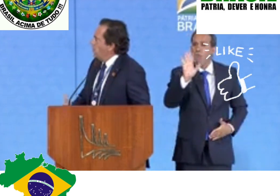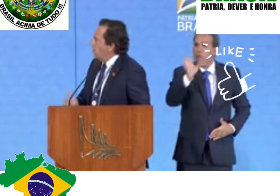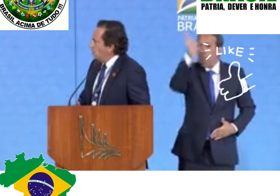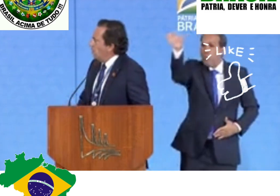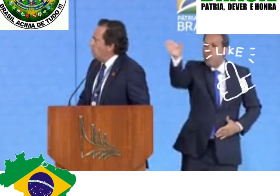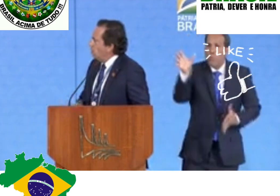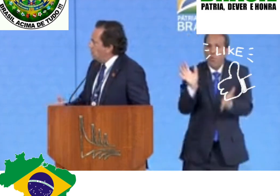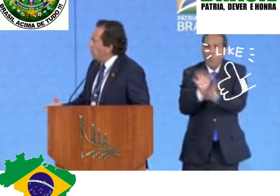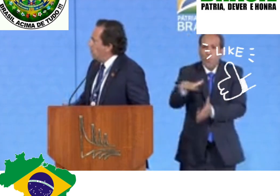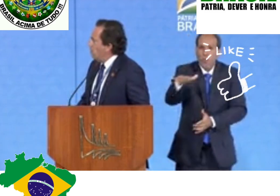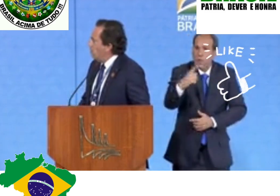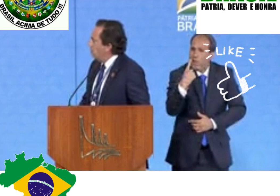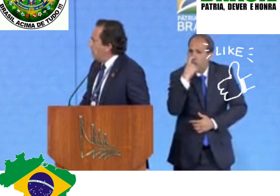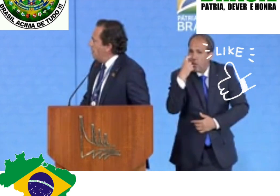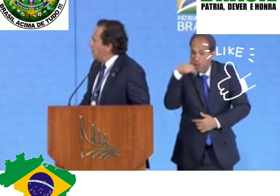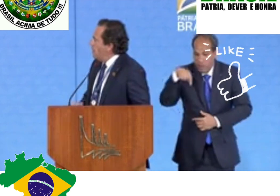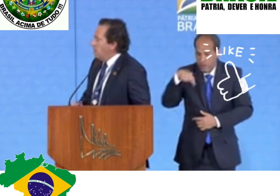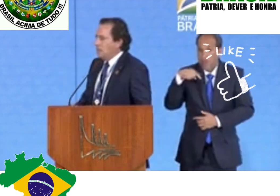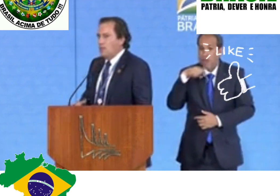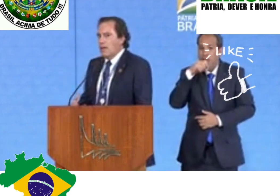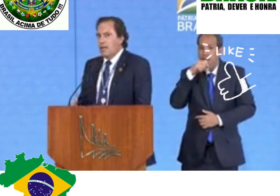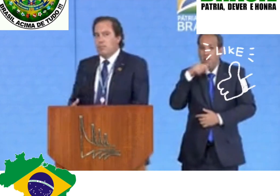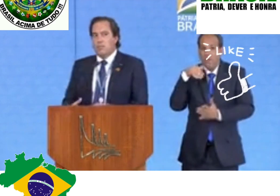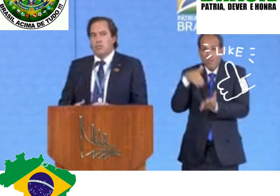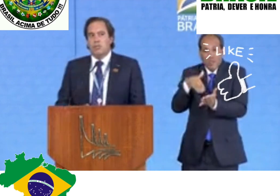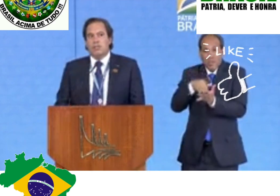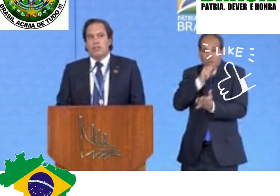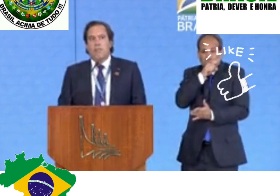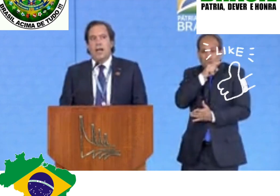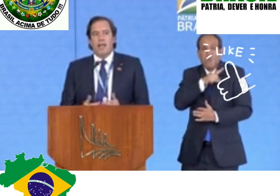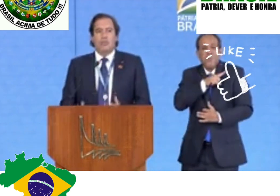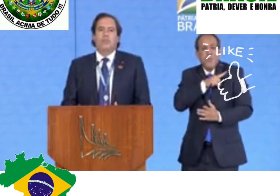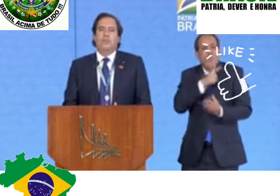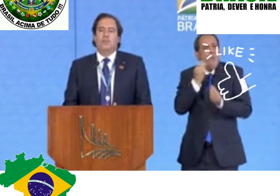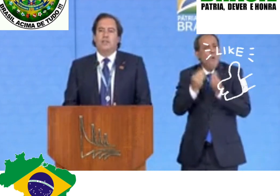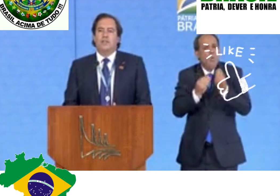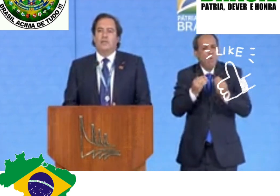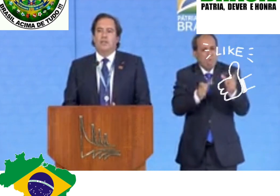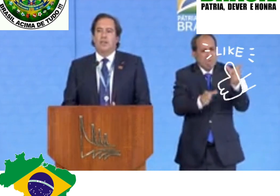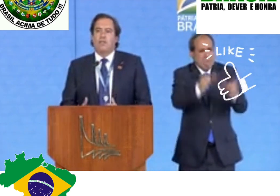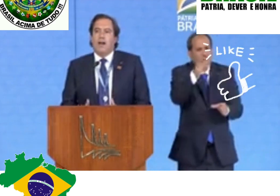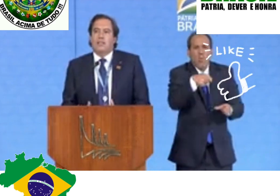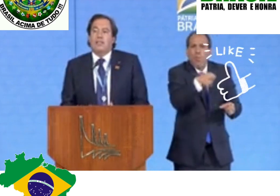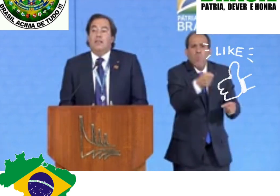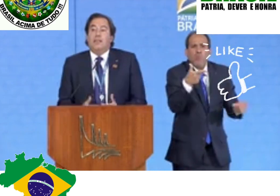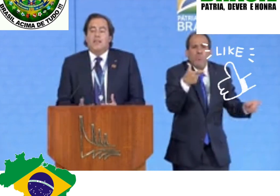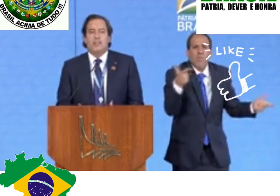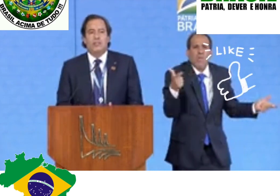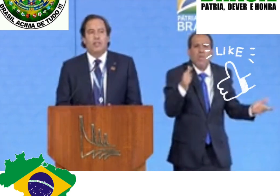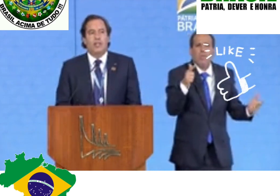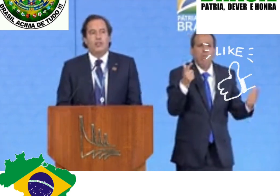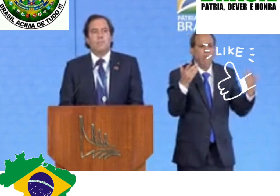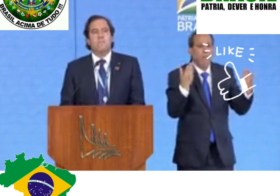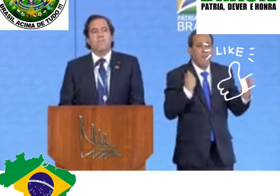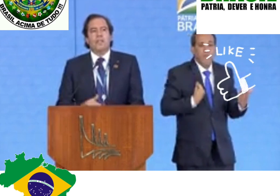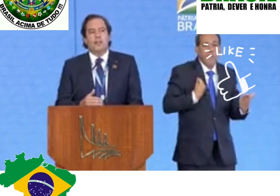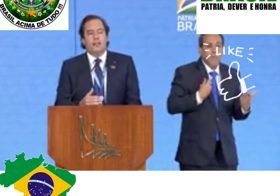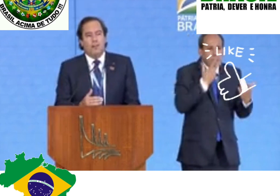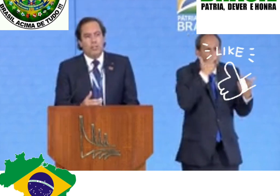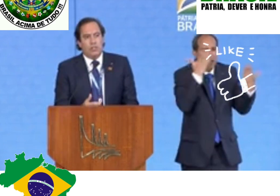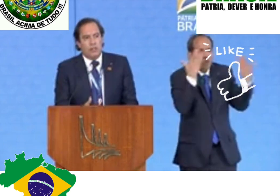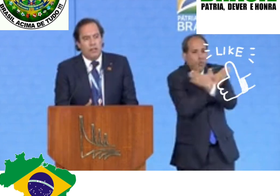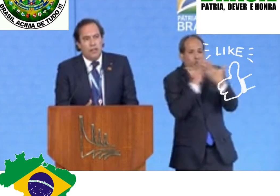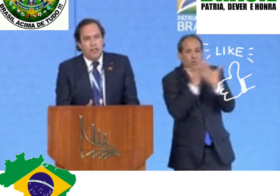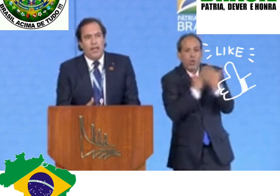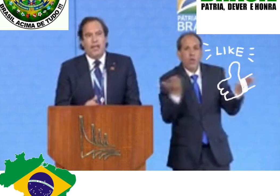lixão, nesse fim de semana a gente vai mostrar, e são aquelas pessoas que são mais do que os invisíveis, eram quase que inexistentes.